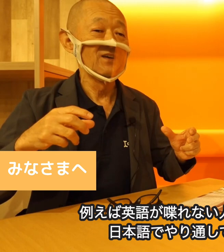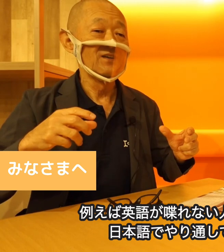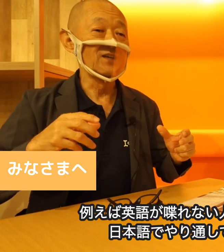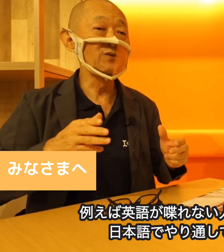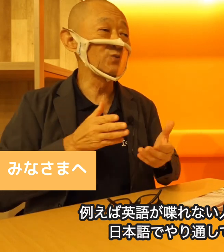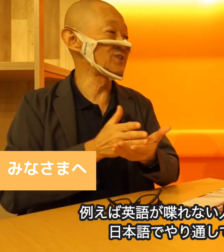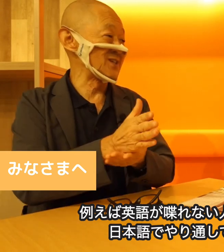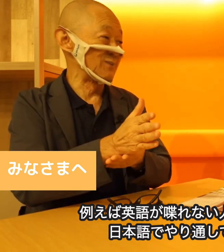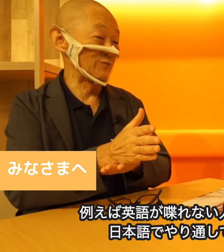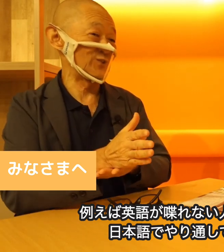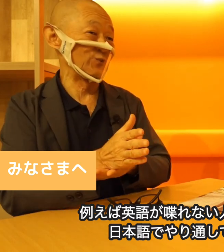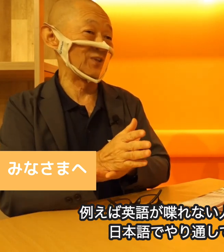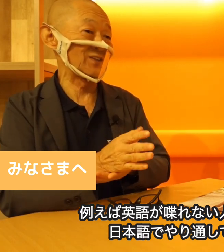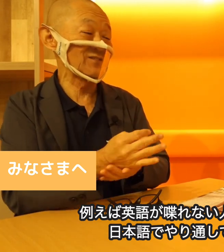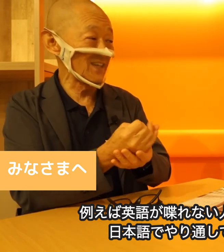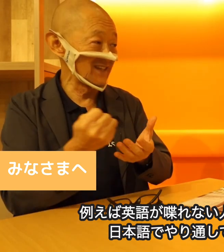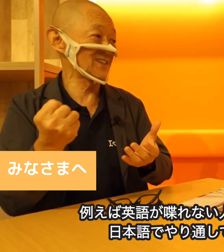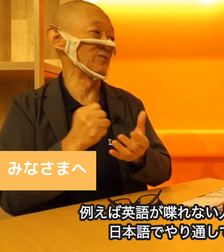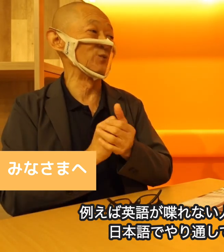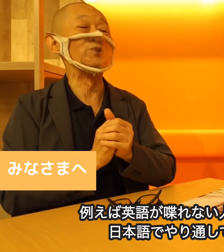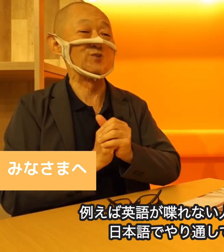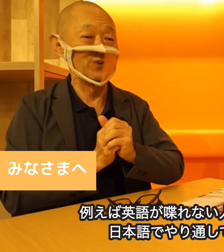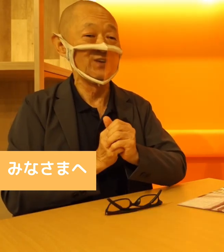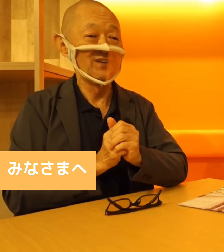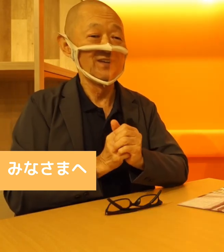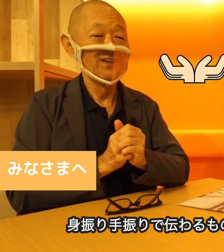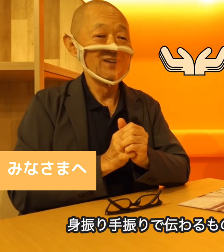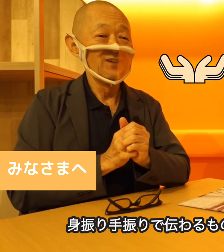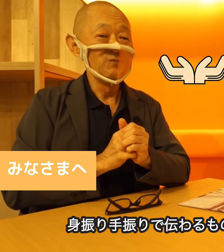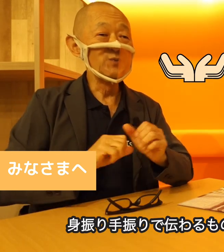やり通してしまう人ってたくさんいらっしゃると思うんですよ、 はい、 身振り